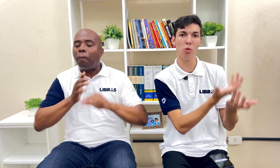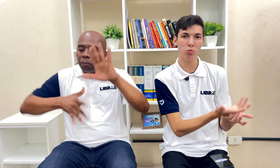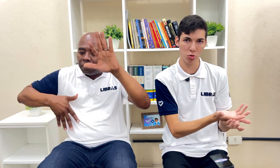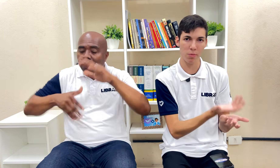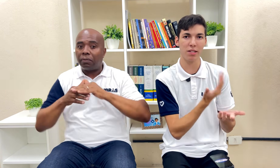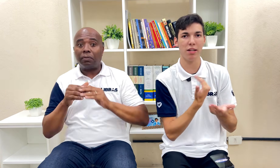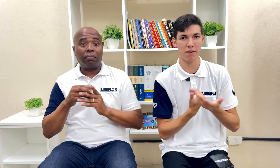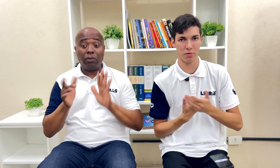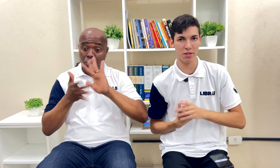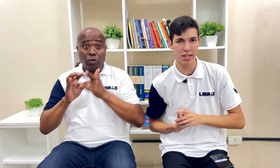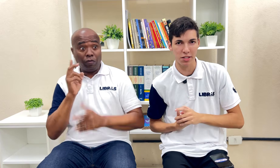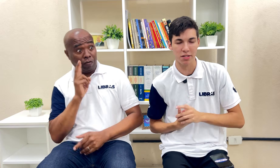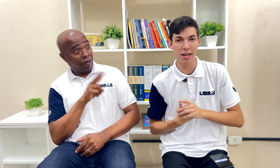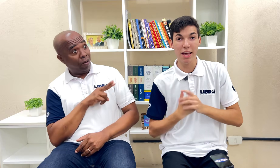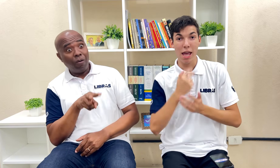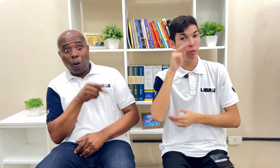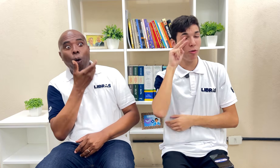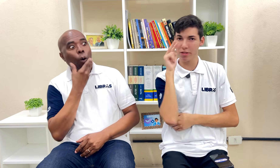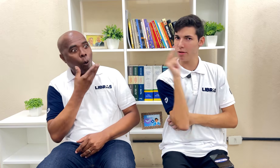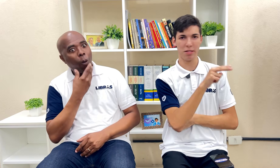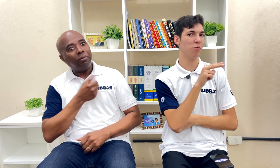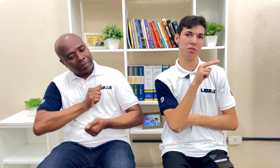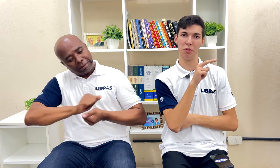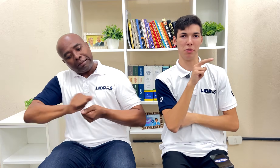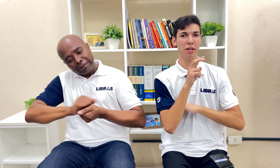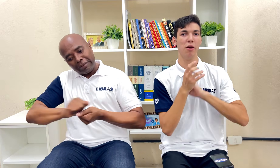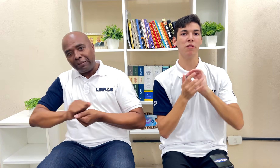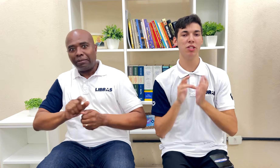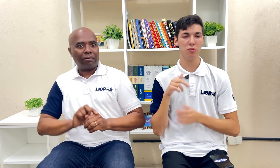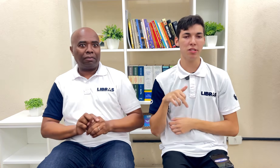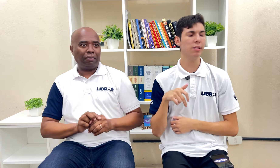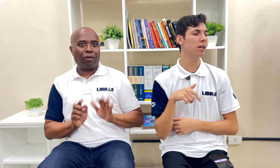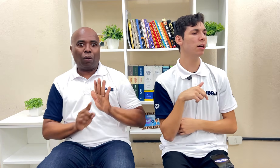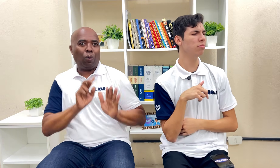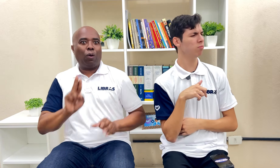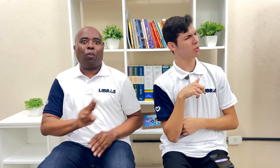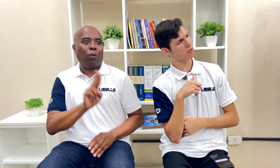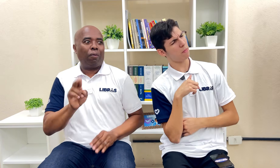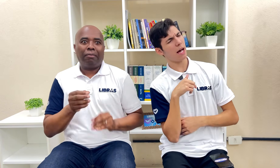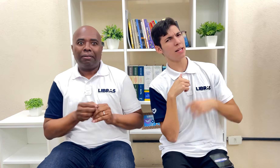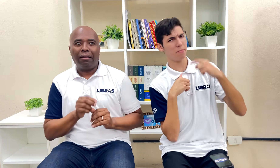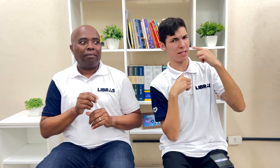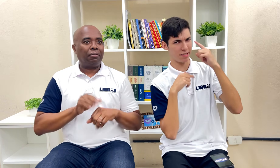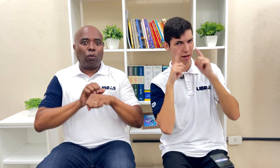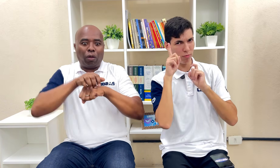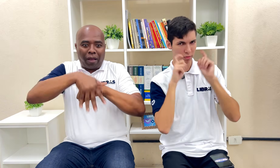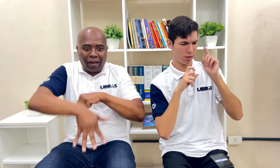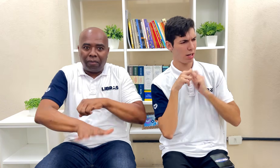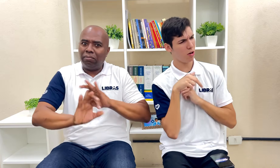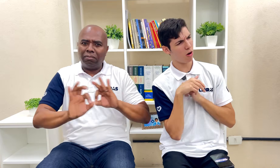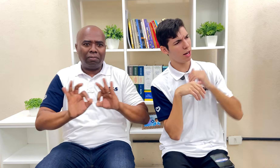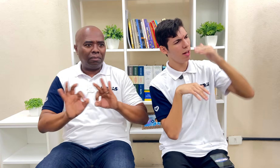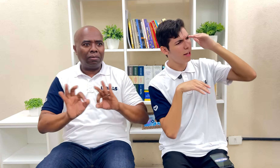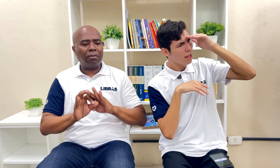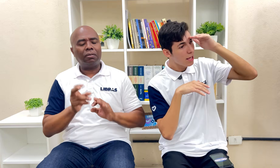alguns homens que lavavam suas redes. Eu não usei o sinal de viu. Eu fiz Jesus andando, Jesus para, a expressão, ele olha e